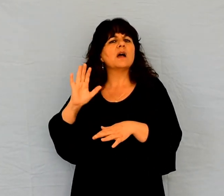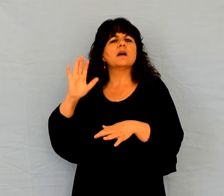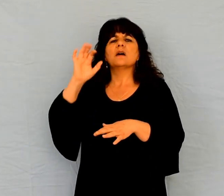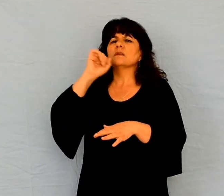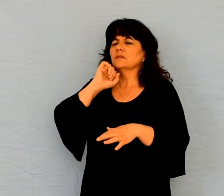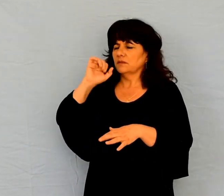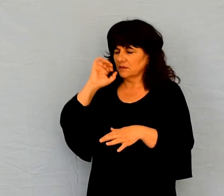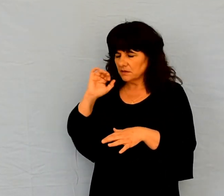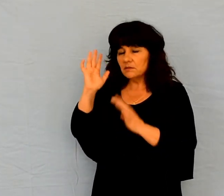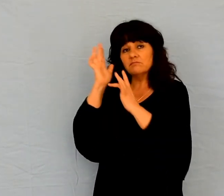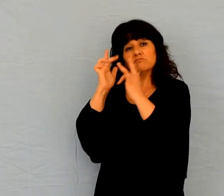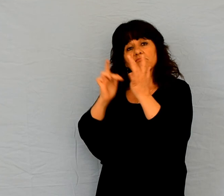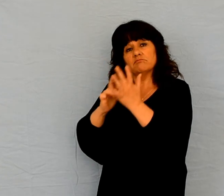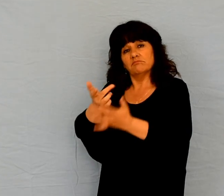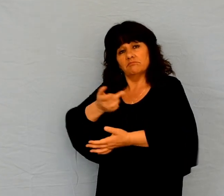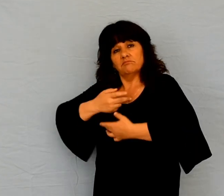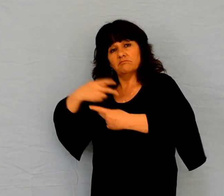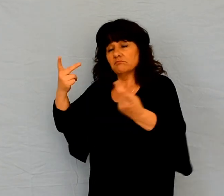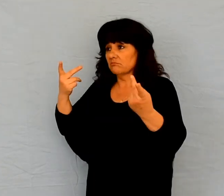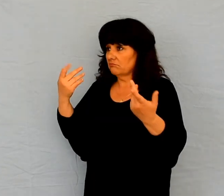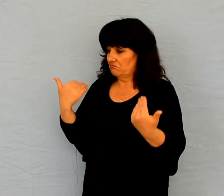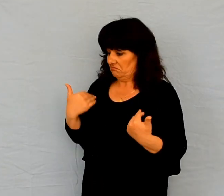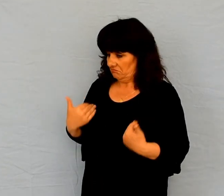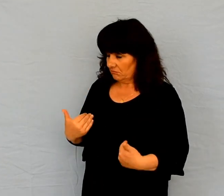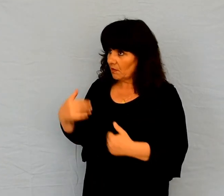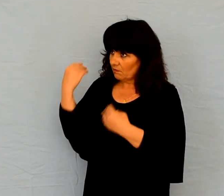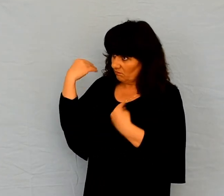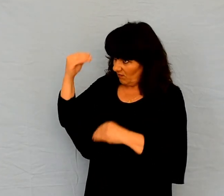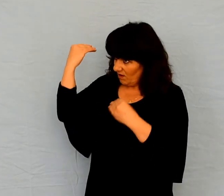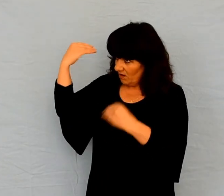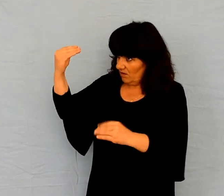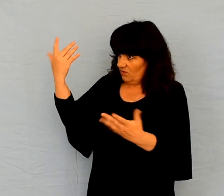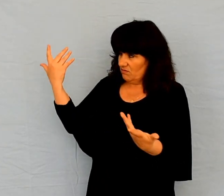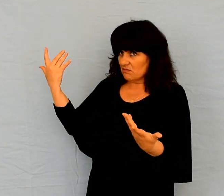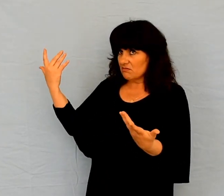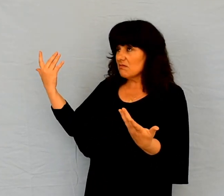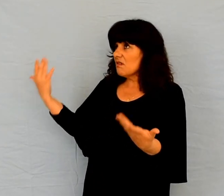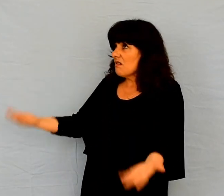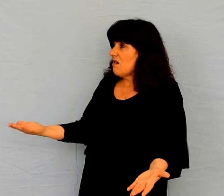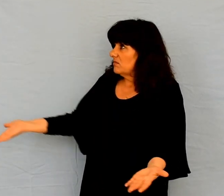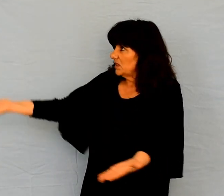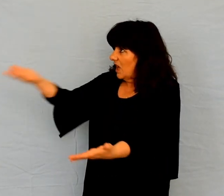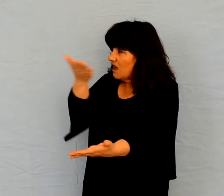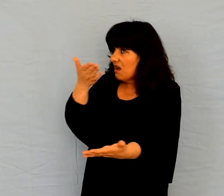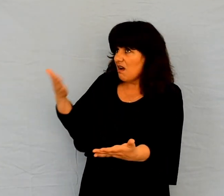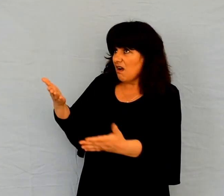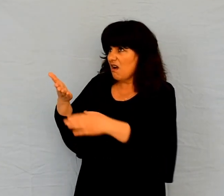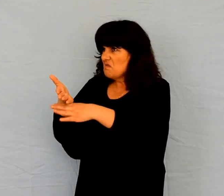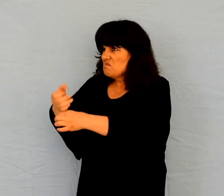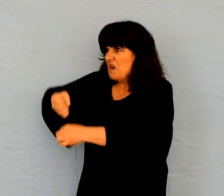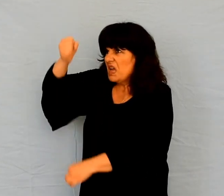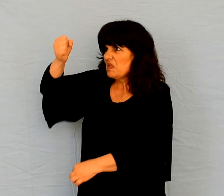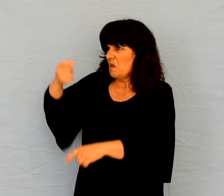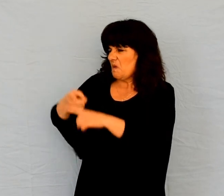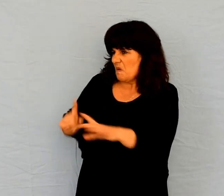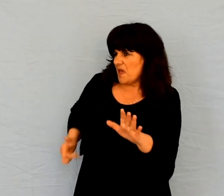« Suis-je donc un banti, pour que vous soyez venus avec des épées et des bâtons ? Chaque